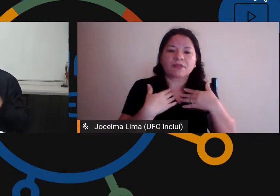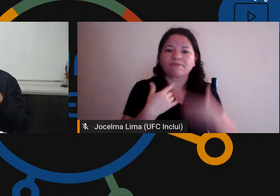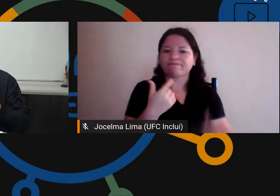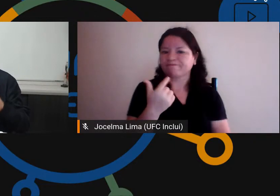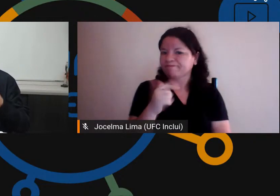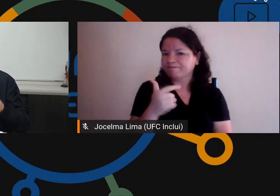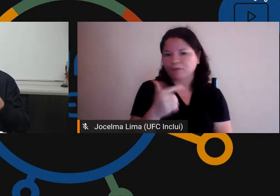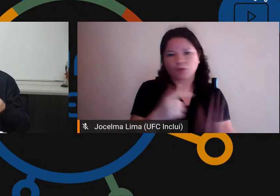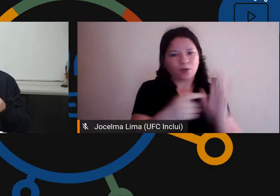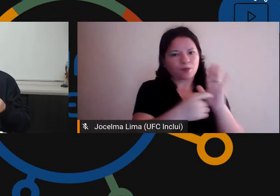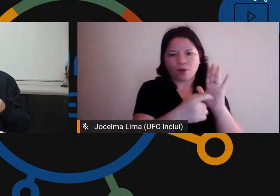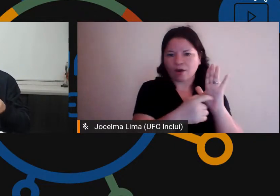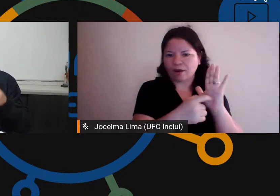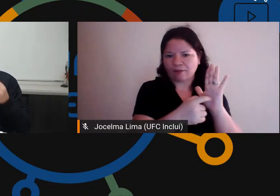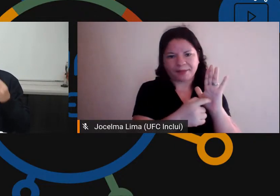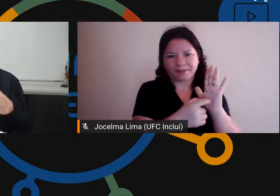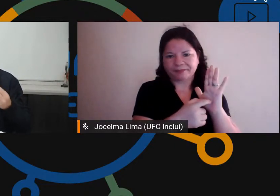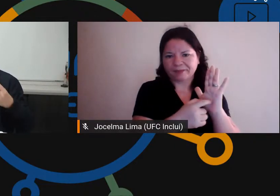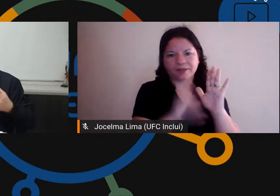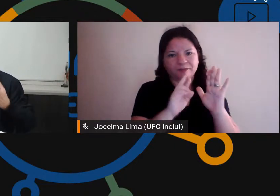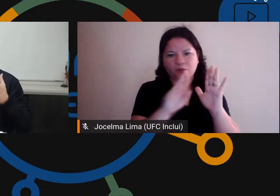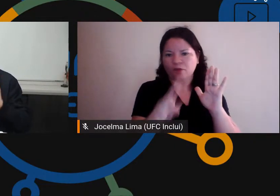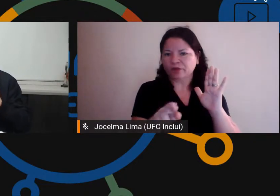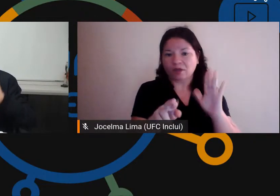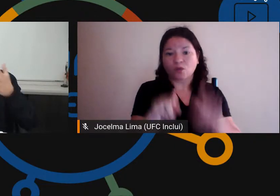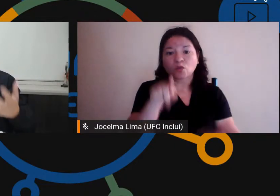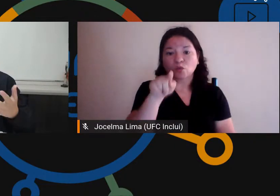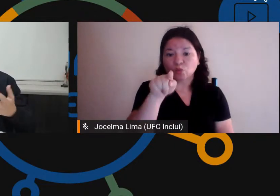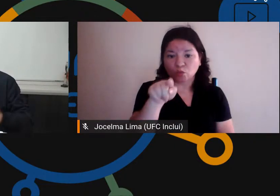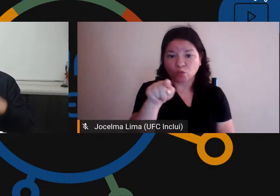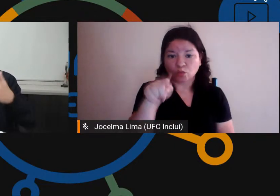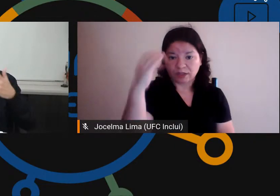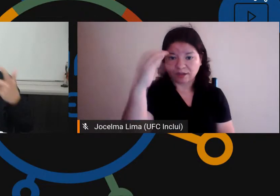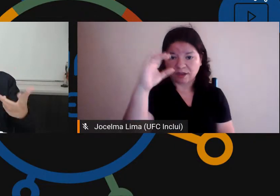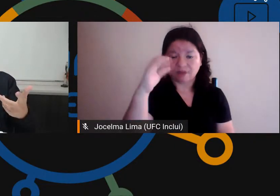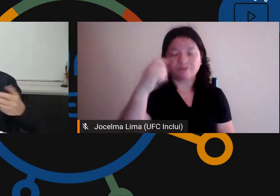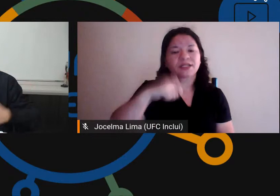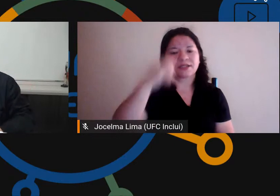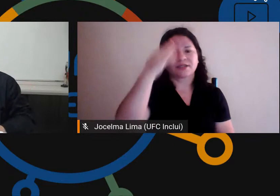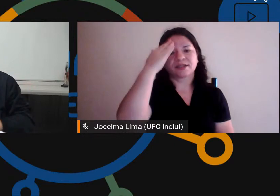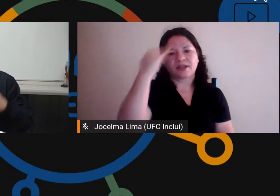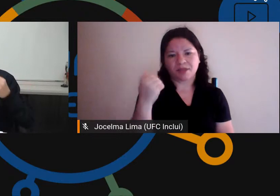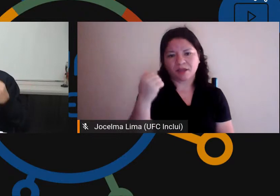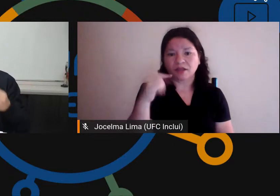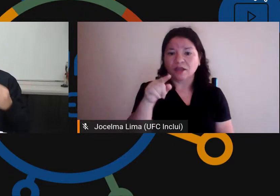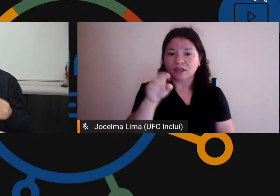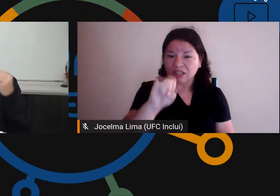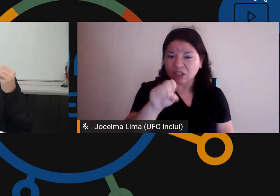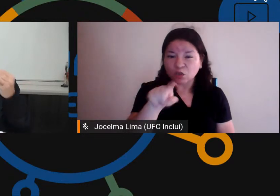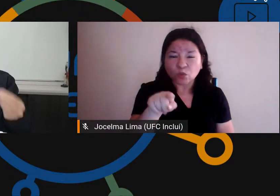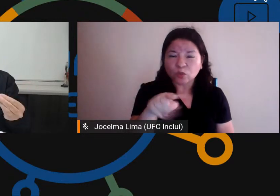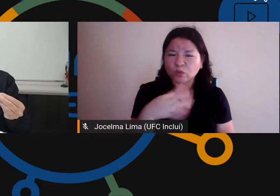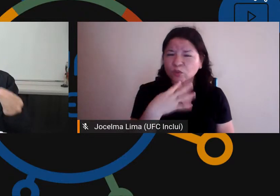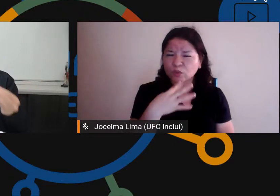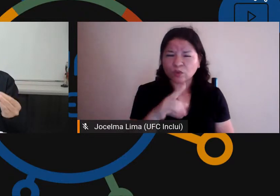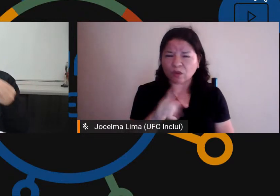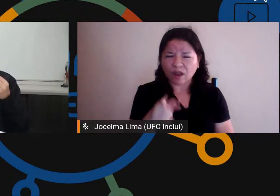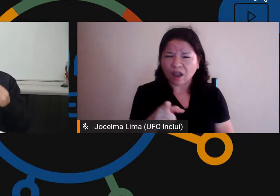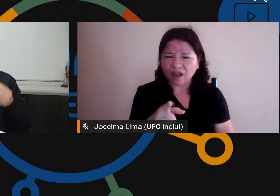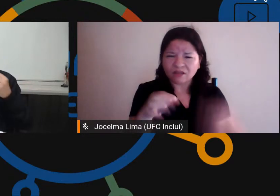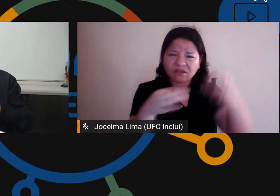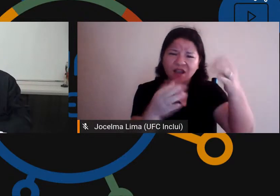É o cientista que tem que saber. Ou um cientista que não conhece as revistas, as principais revistas, não sabe escolher a própria revista,